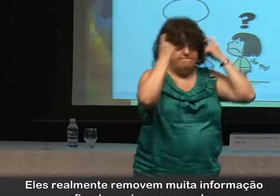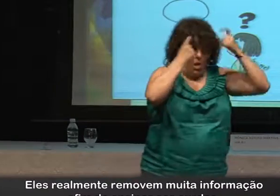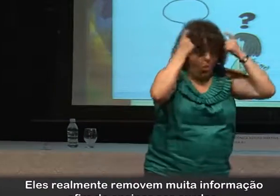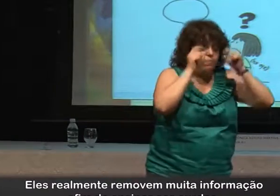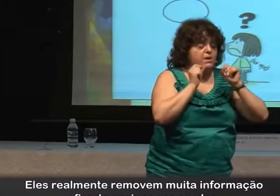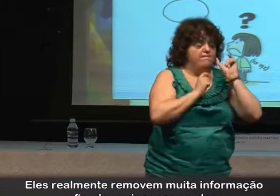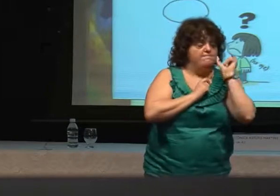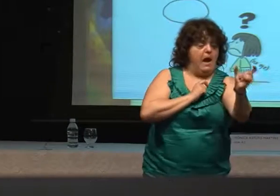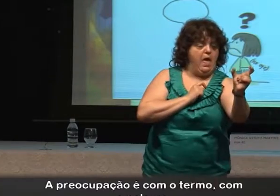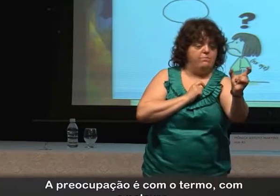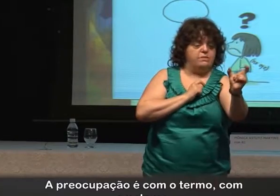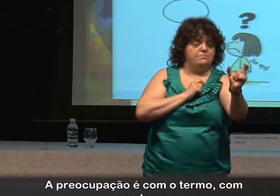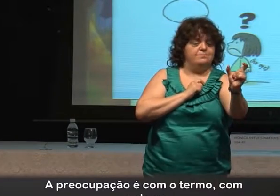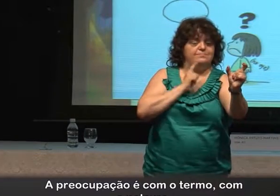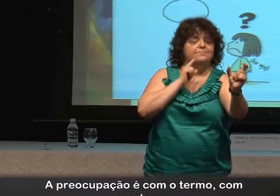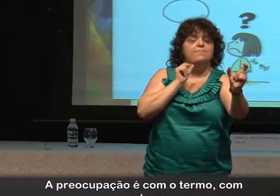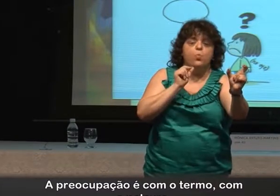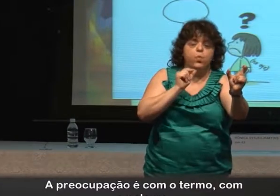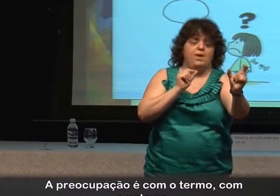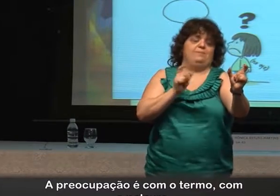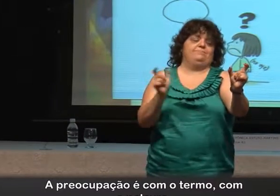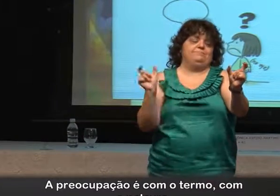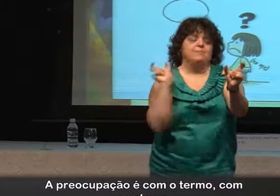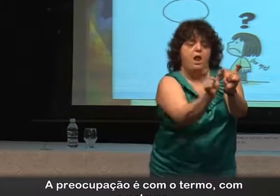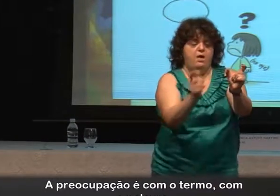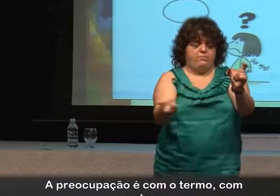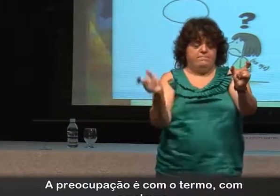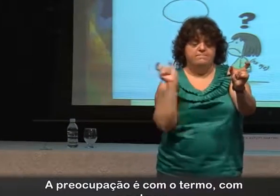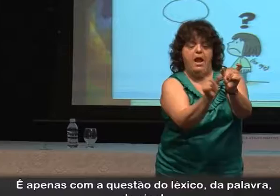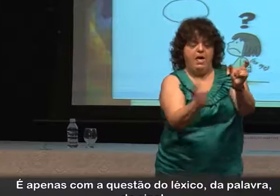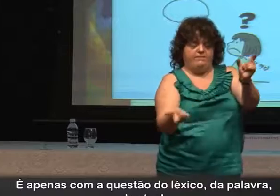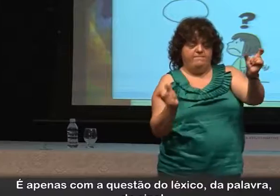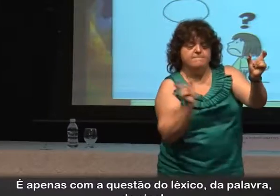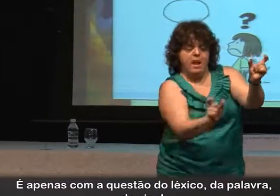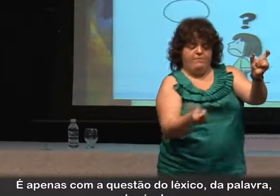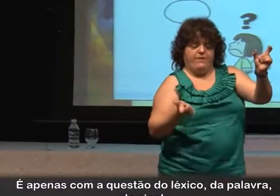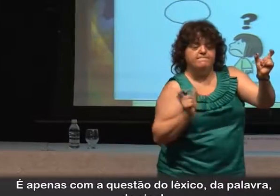ensinar os surdos. A preocupação é com o termo, é com a palavra, é apenas